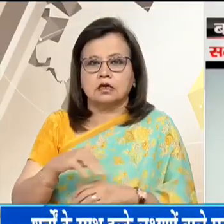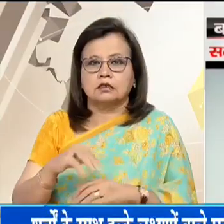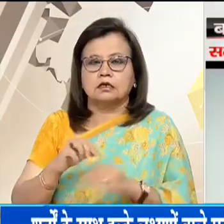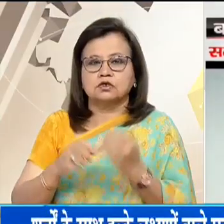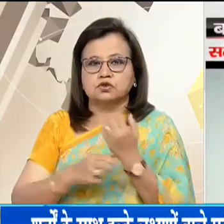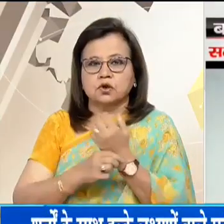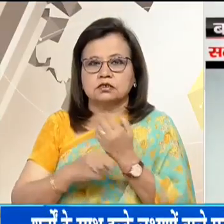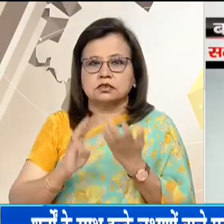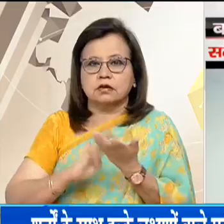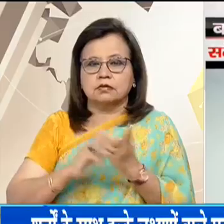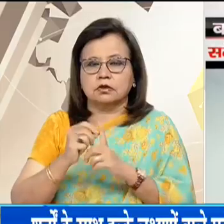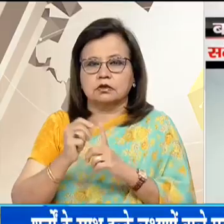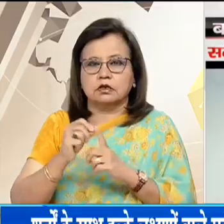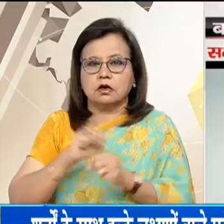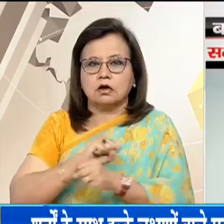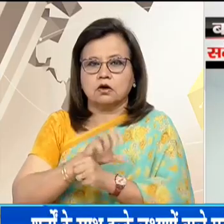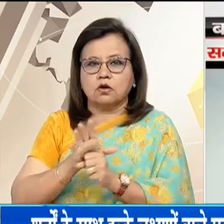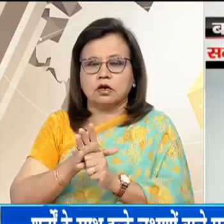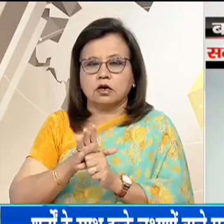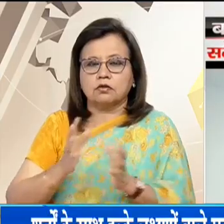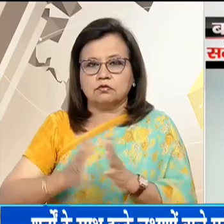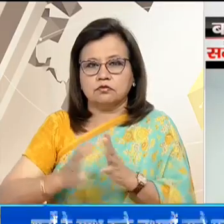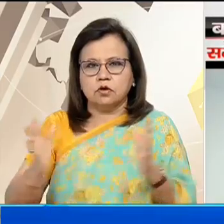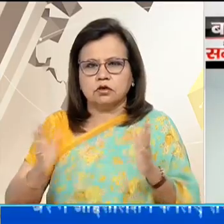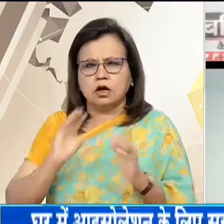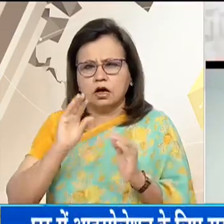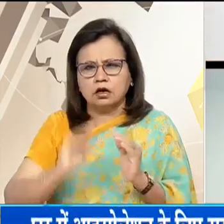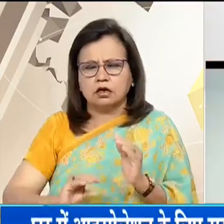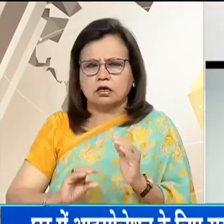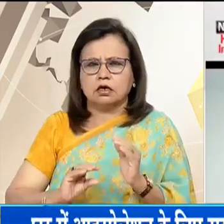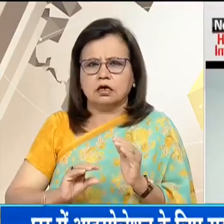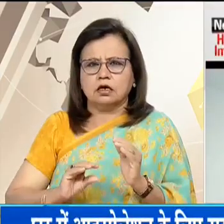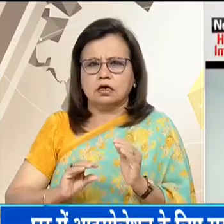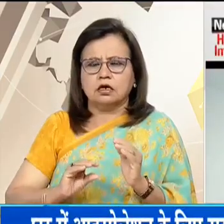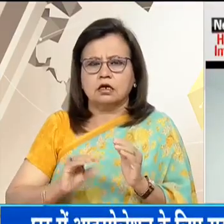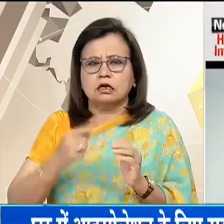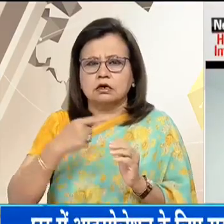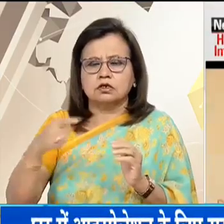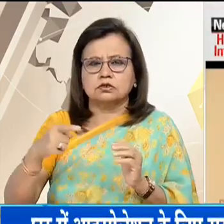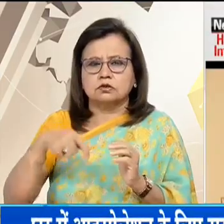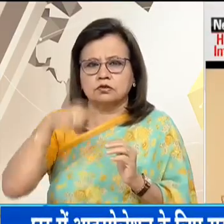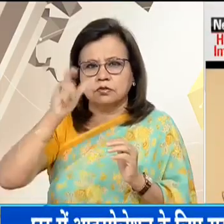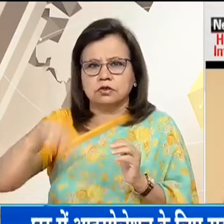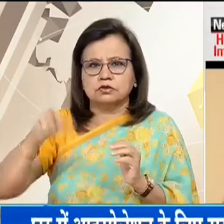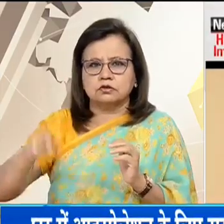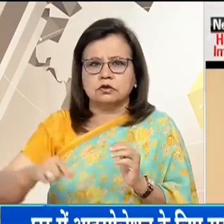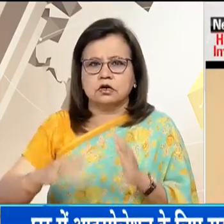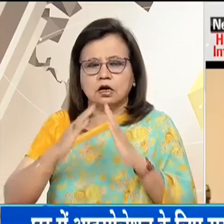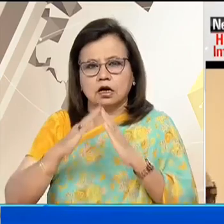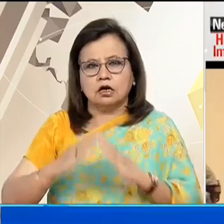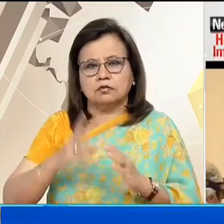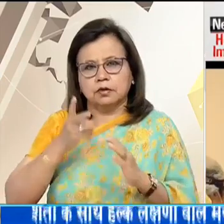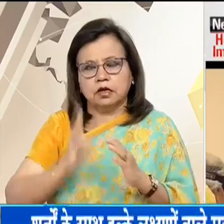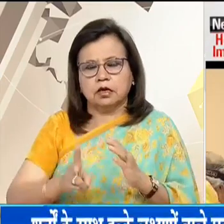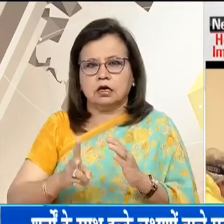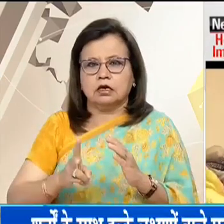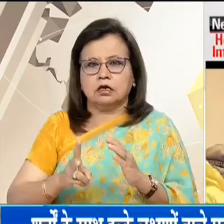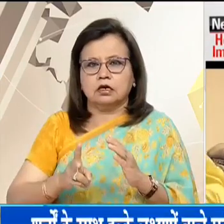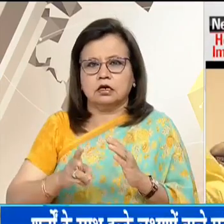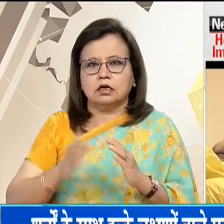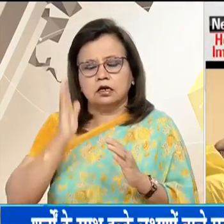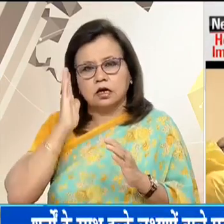केंद्रिय स्वास्तमंत्राले ने करोना के बहुत ही हलके लक्षन वाले मरीजों को घर